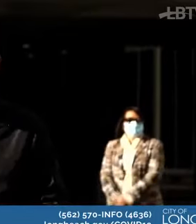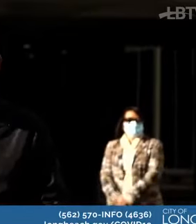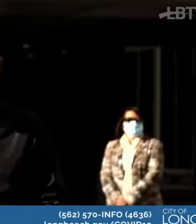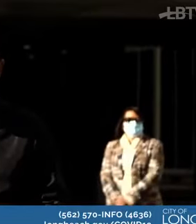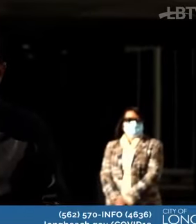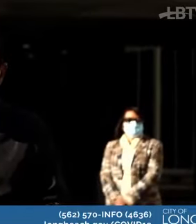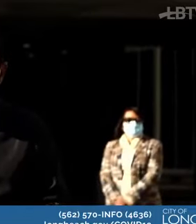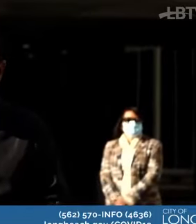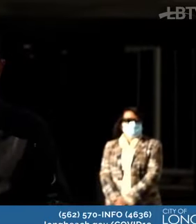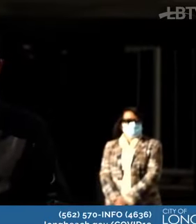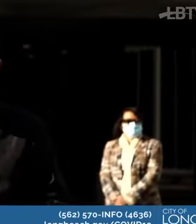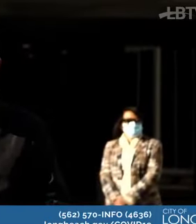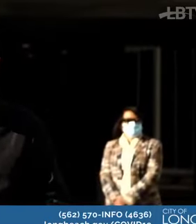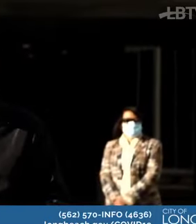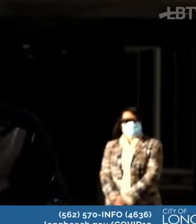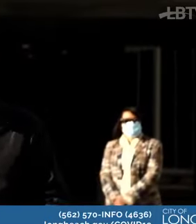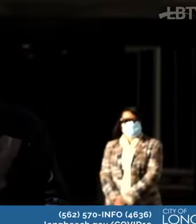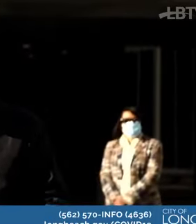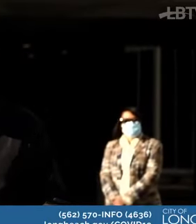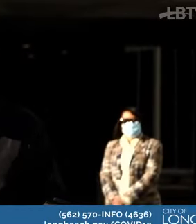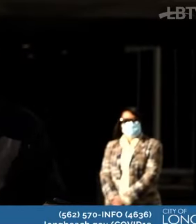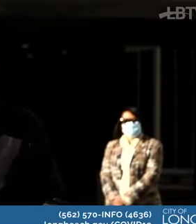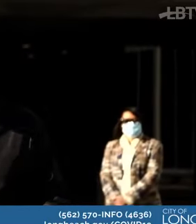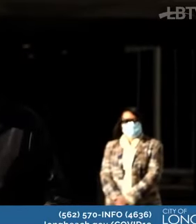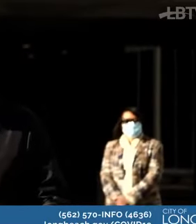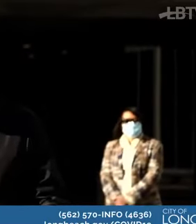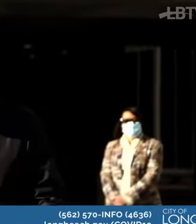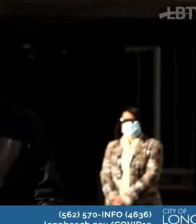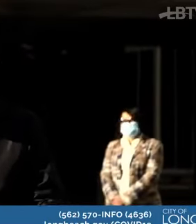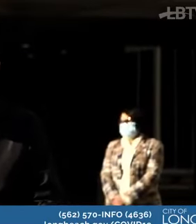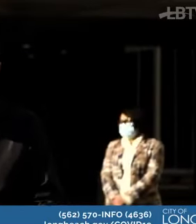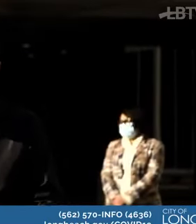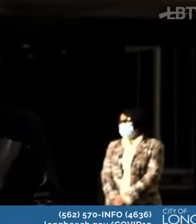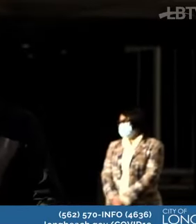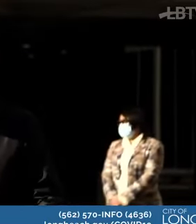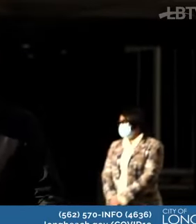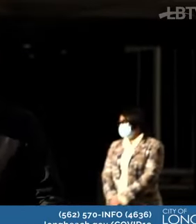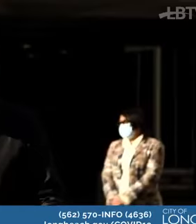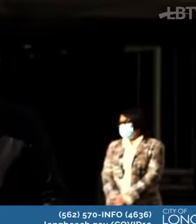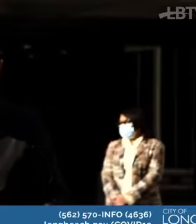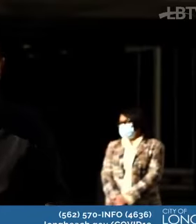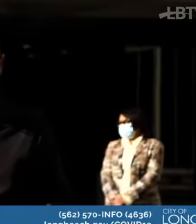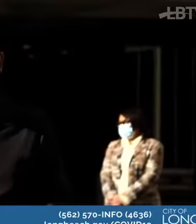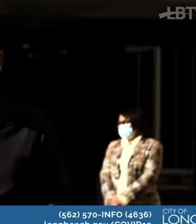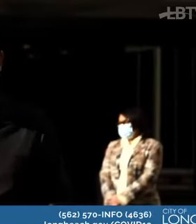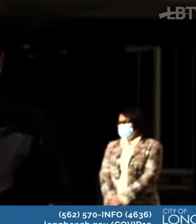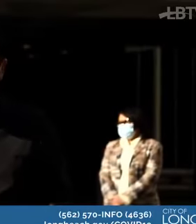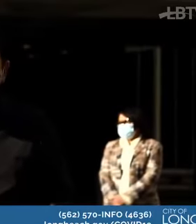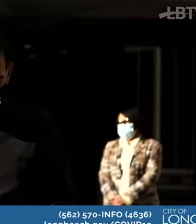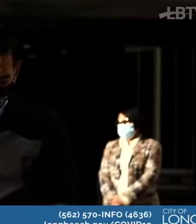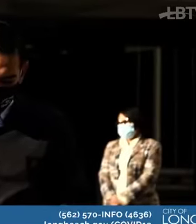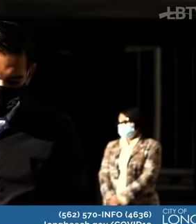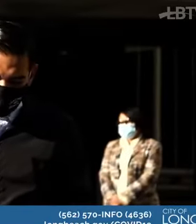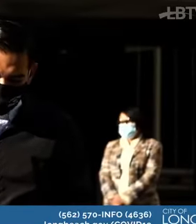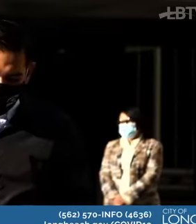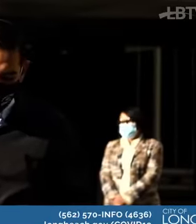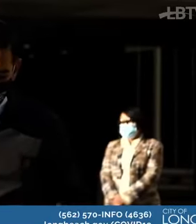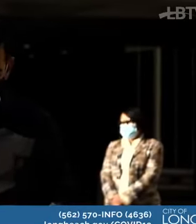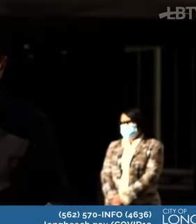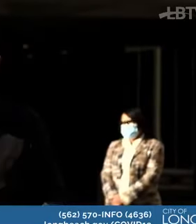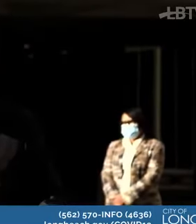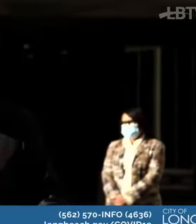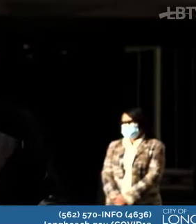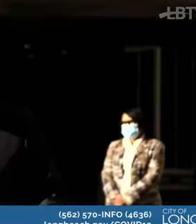y también con amigos y amigas de St. Mary Medical Center y College Hospital. Es un día muy emocionante. Las